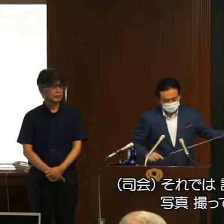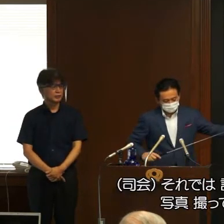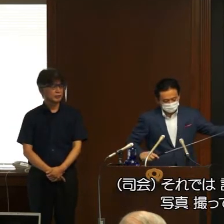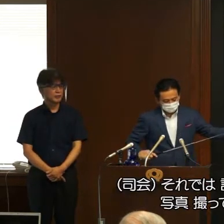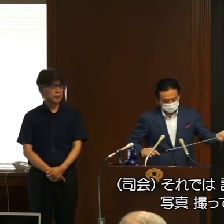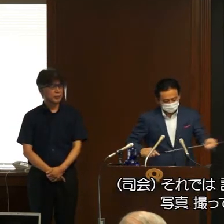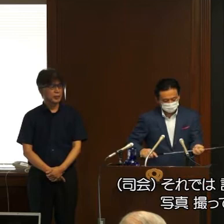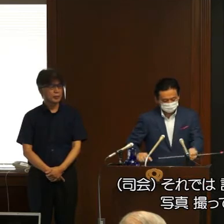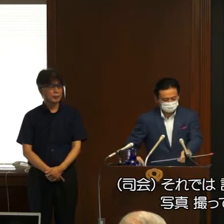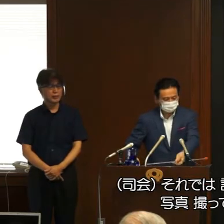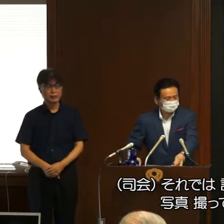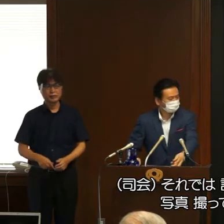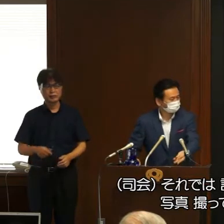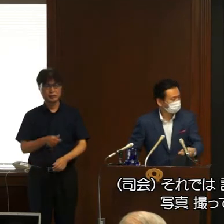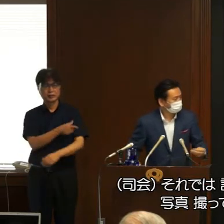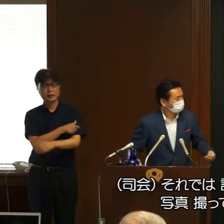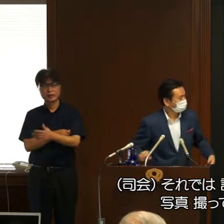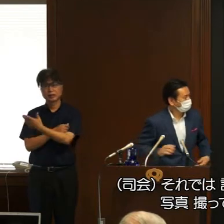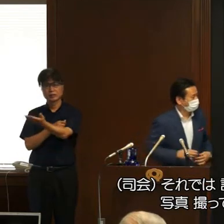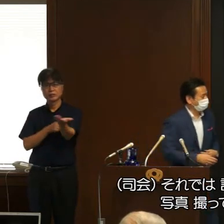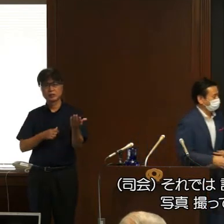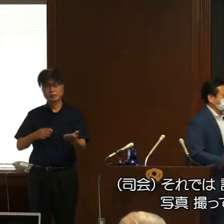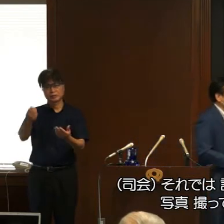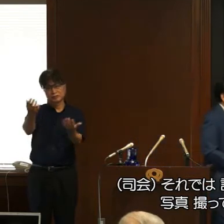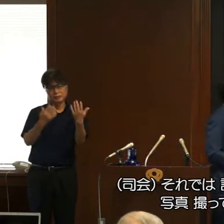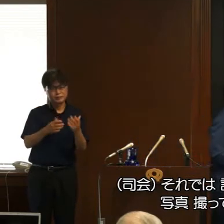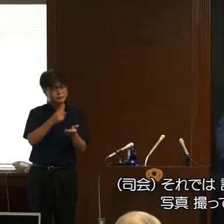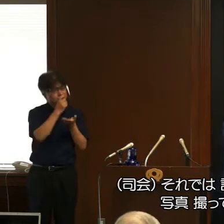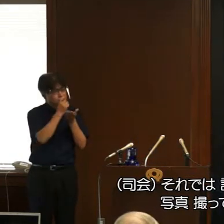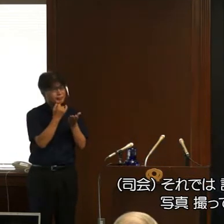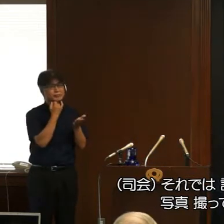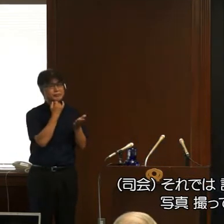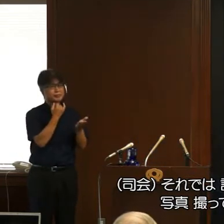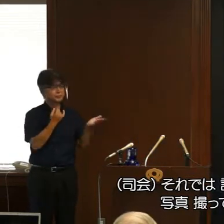前の方でお写真撮っていただきたいと思います。